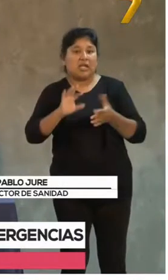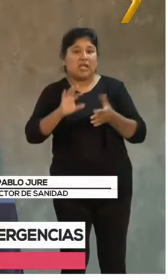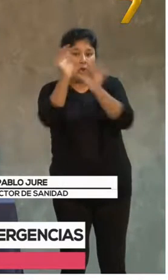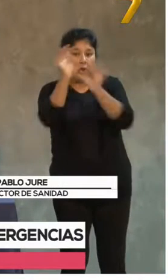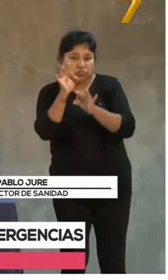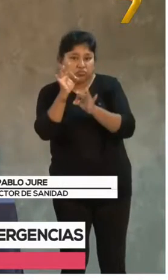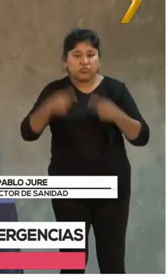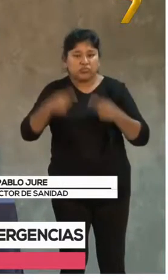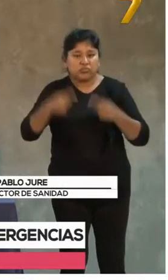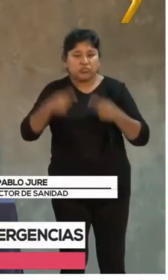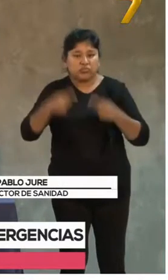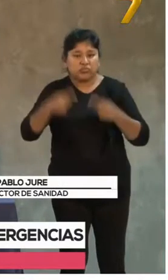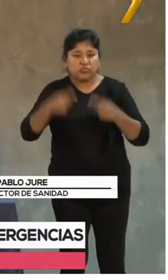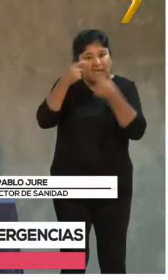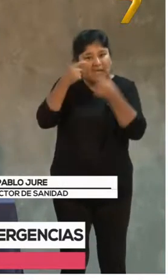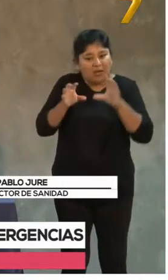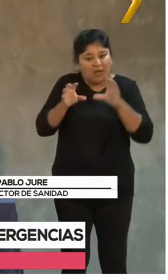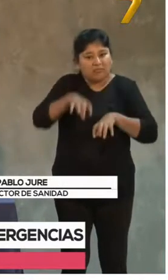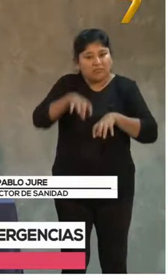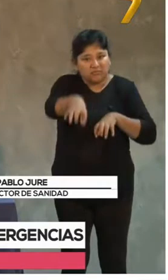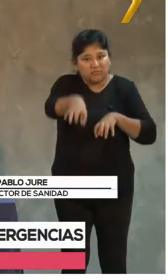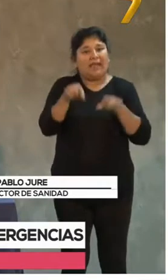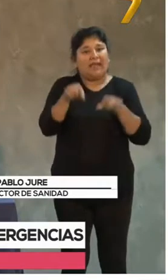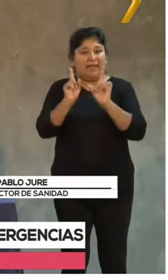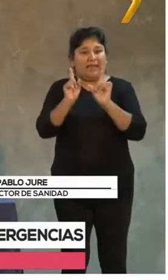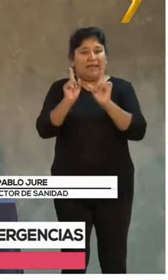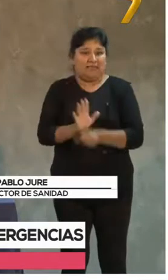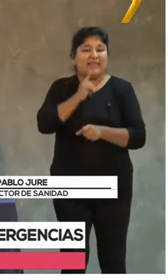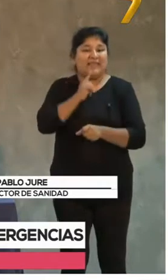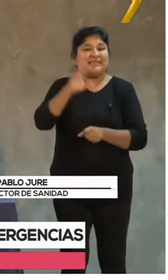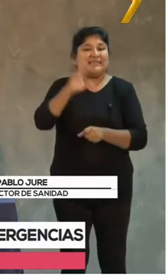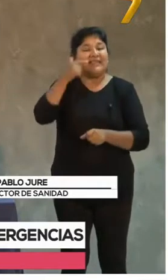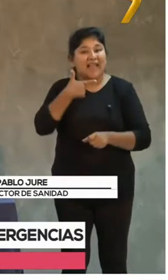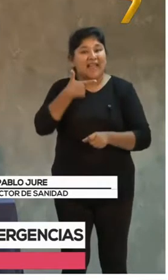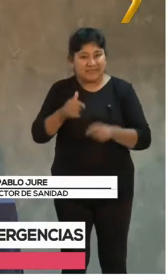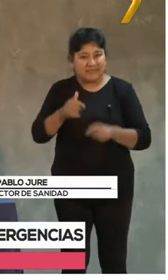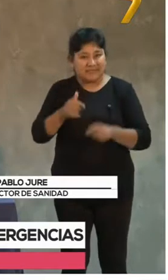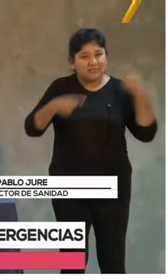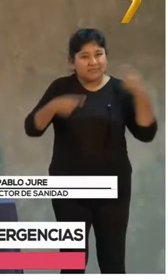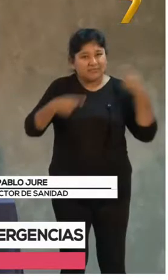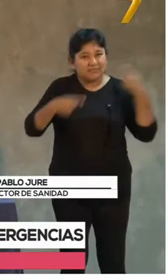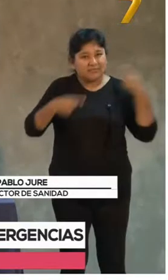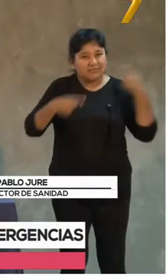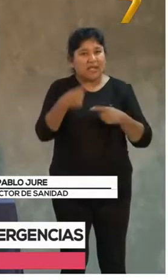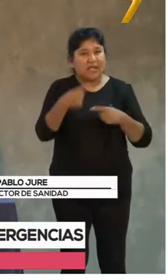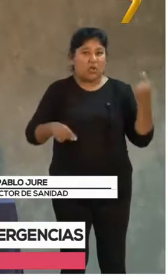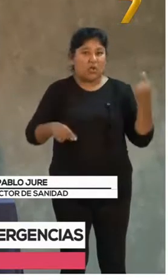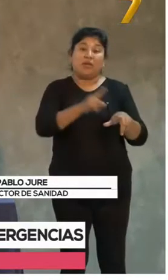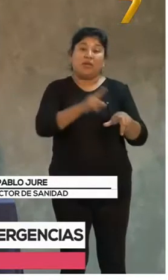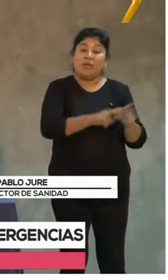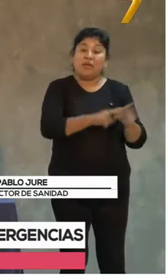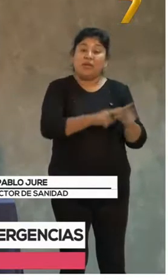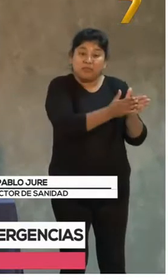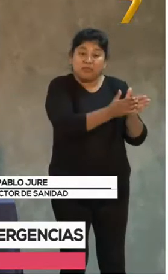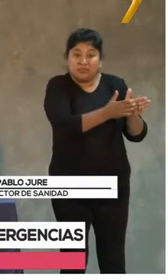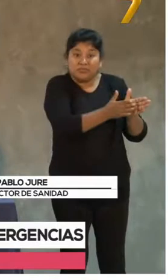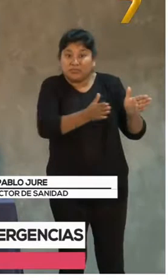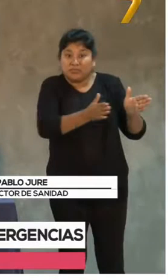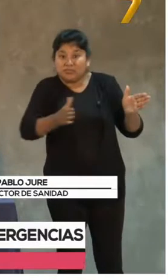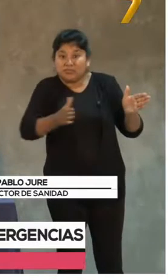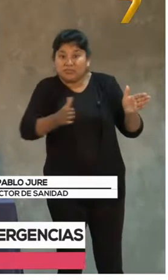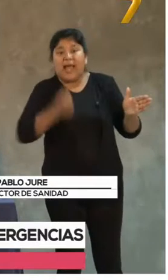poder ir cumpliendo adecuadamente en los tiempos que le habíamos propuesto, con fecha límite para